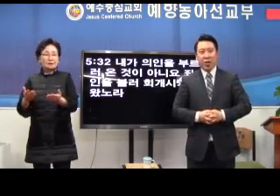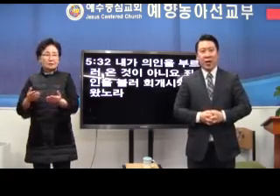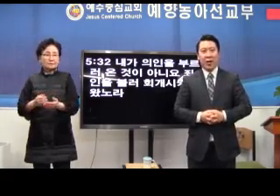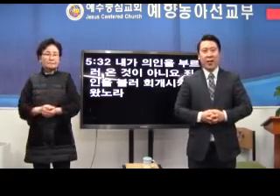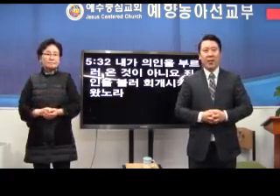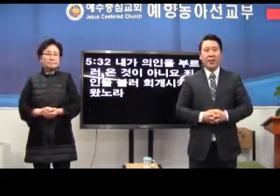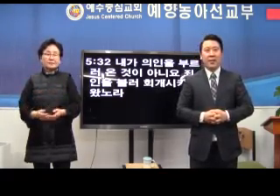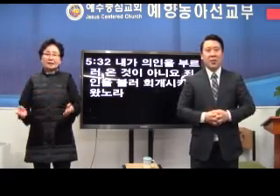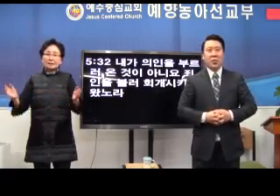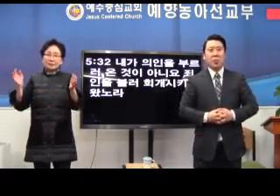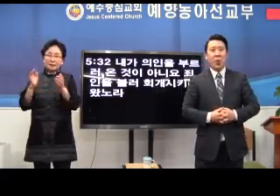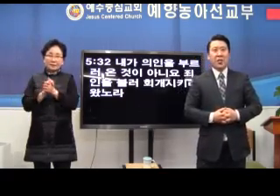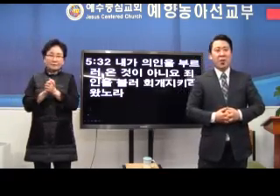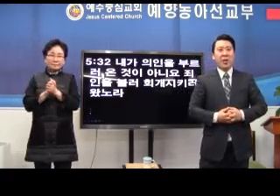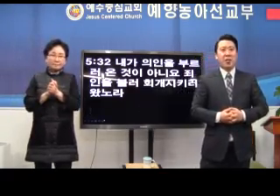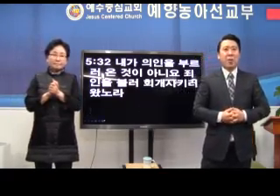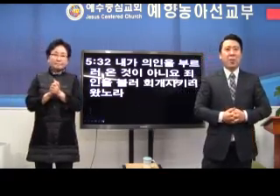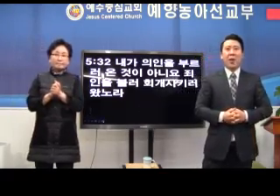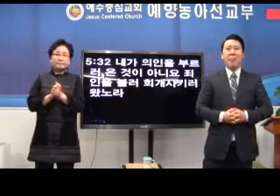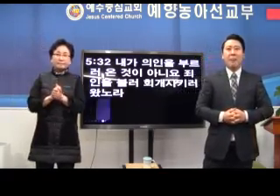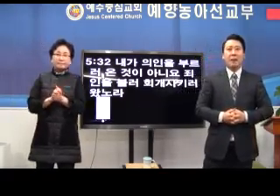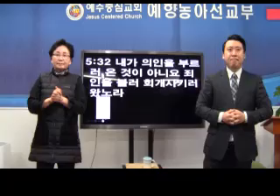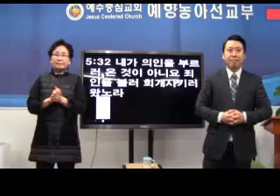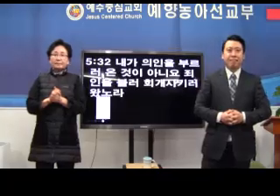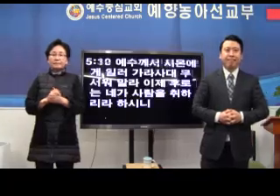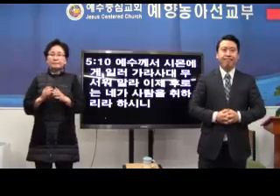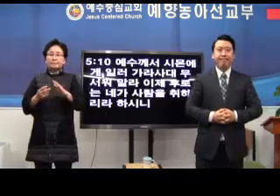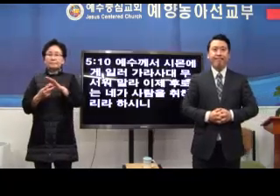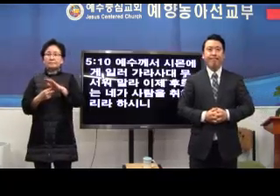19장 8절 말씀에 보면